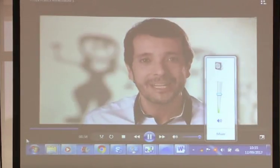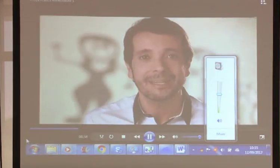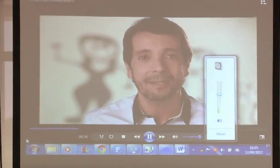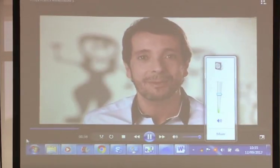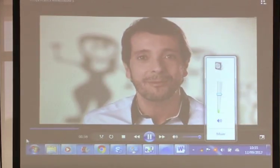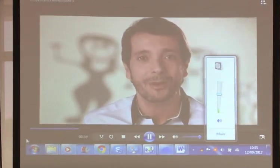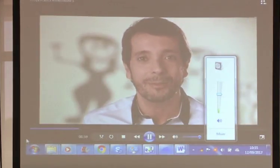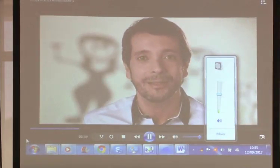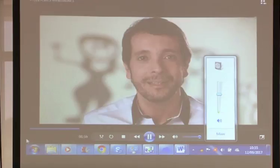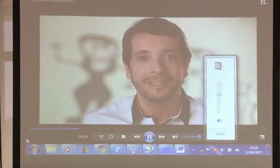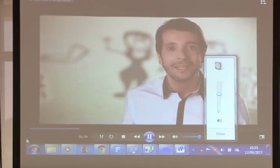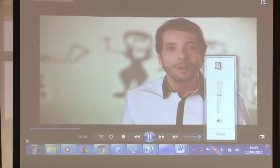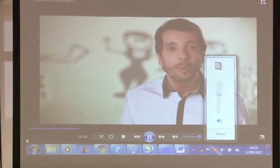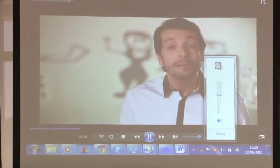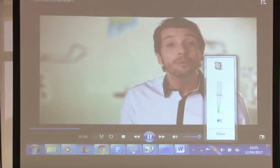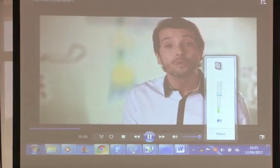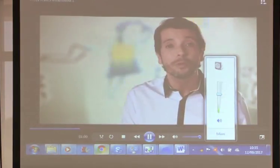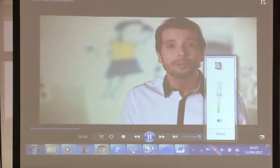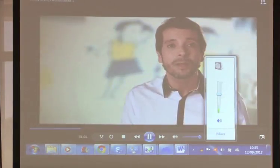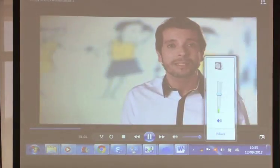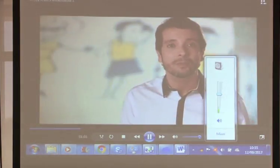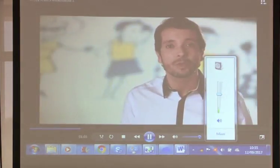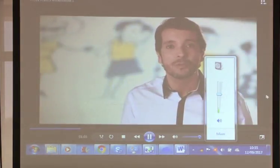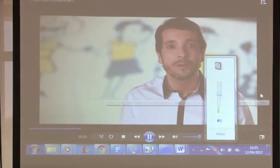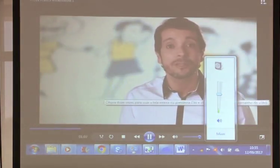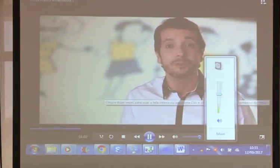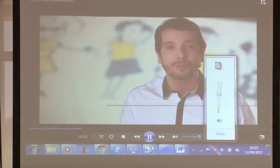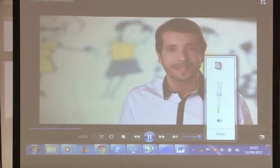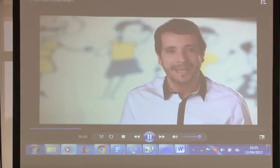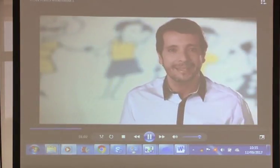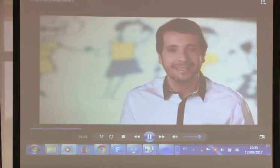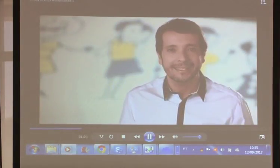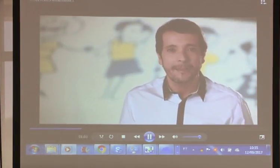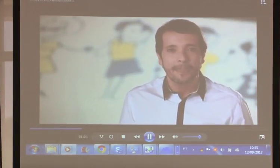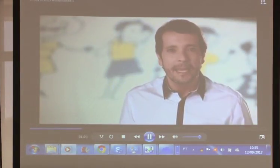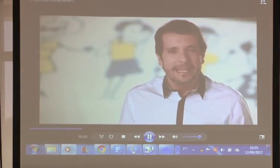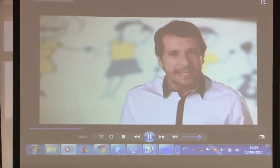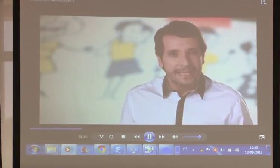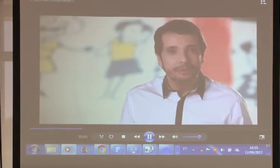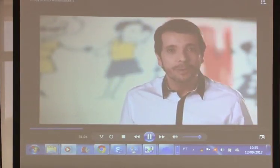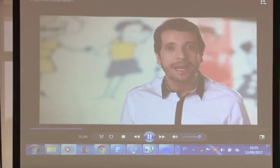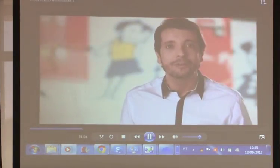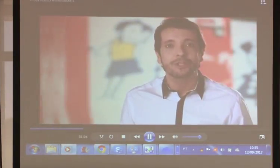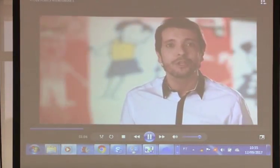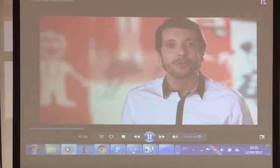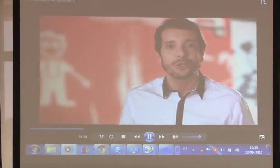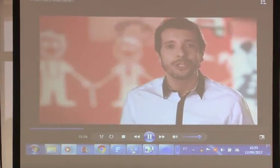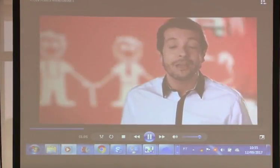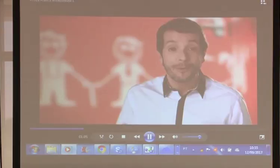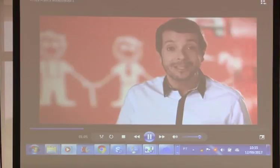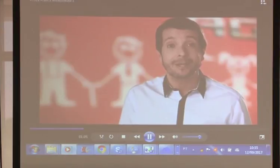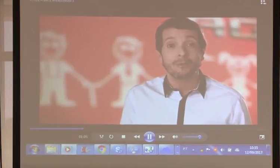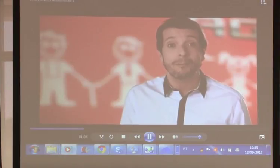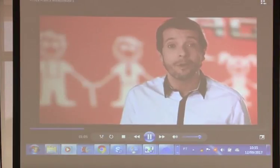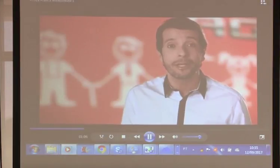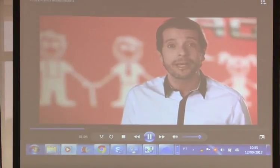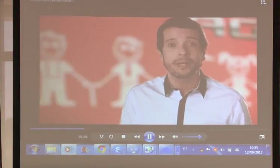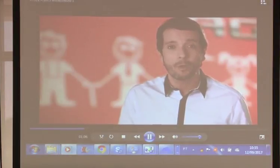mesma forma? O que mudou na educação dos filhos nas últimas décadas? Será que educar nos dias de hoje é fazer como a Mônica e